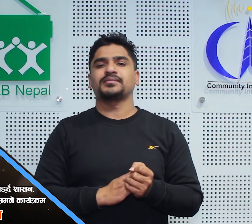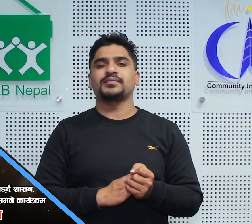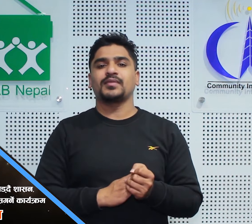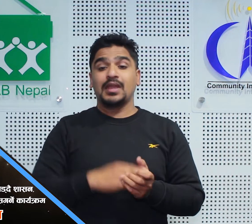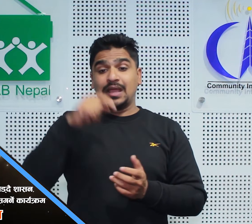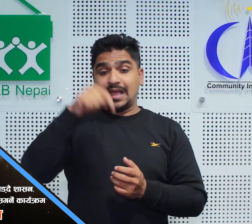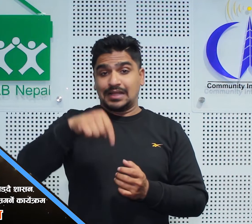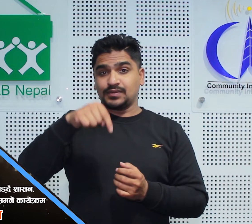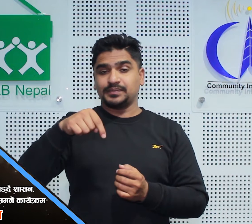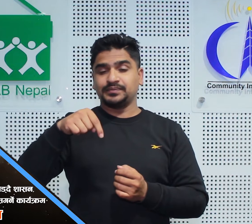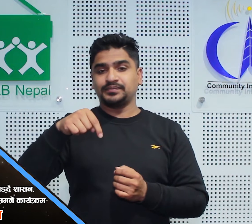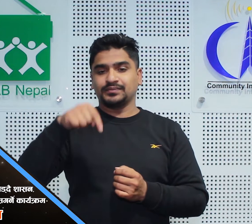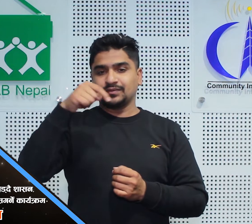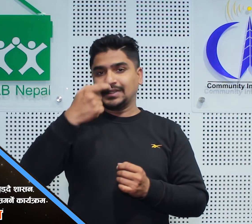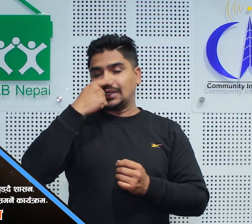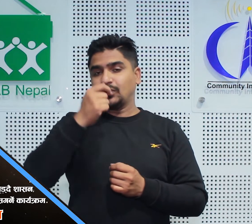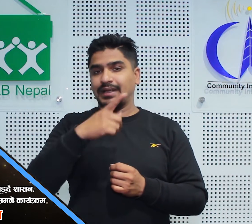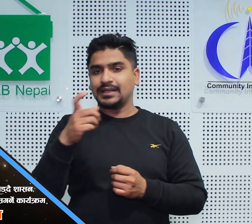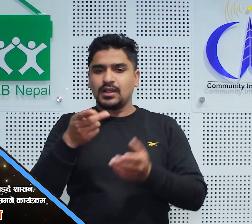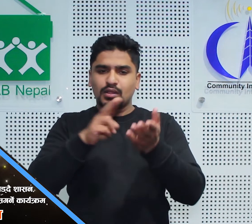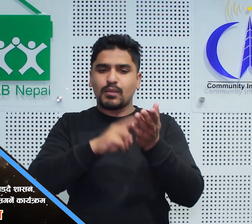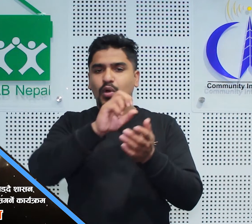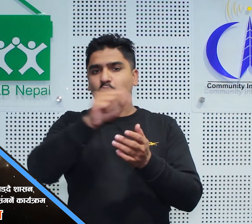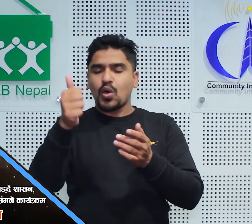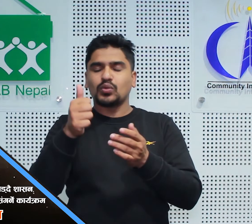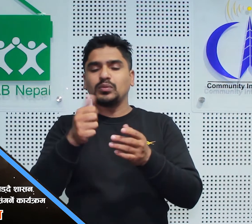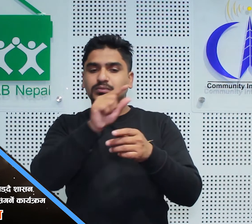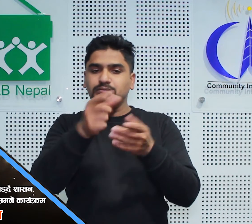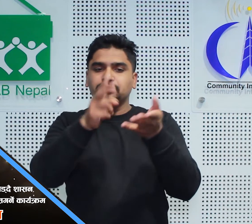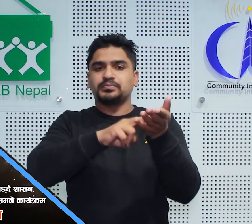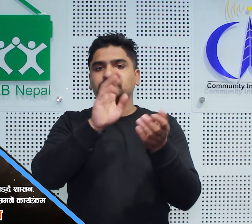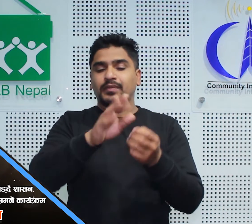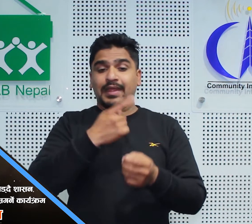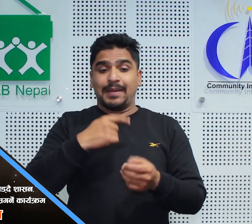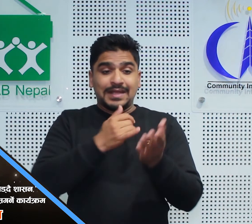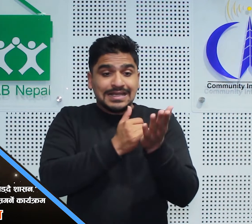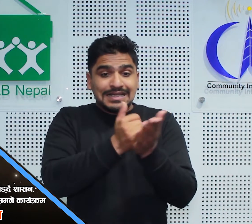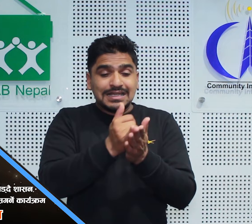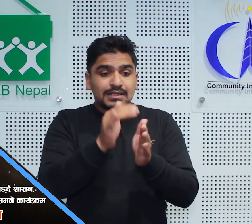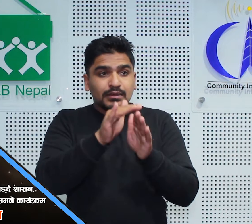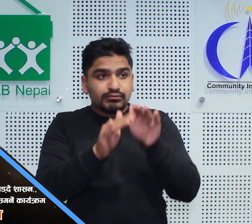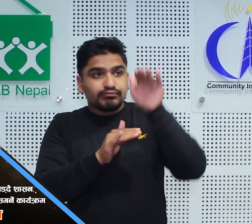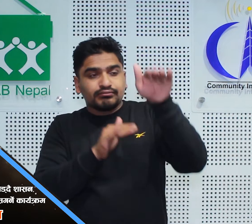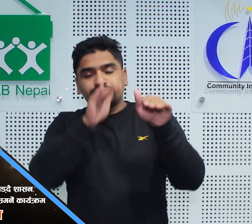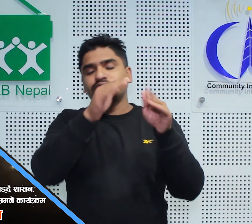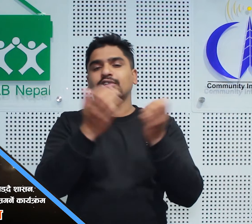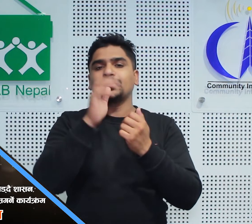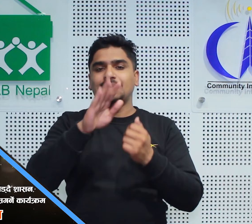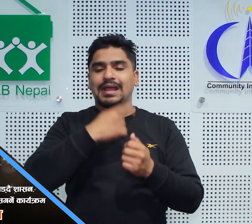आज यो गाउँका लागि थप अर्को आयाम थपिएको छ। हामी कृषिमा फड्को मार्दैछौँ, हामीले